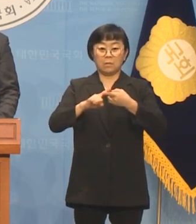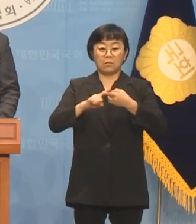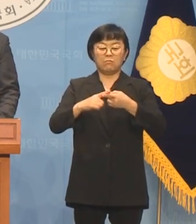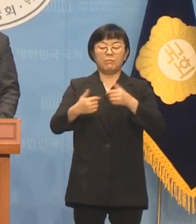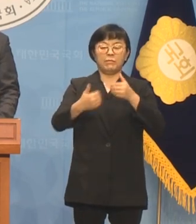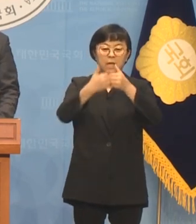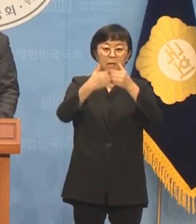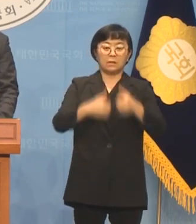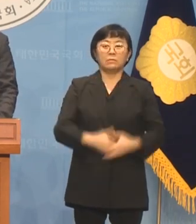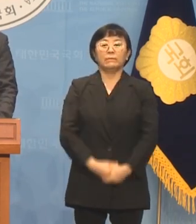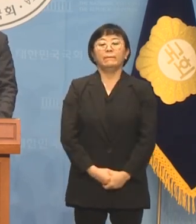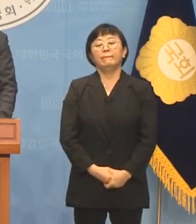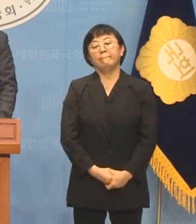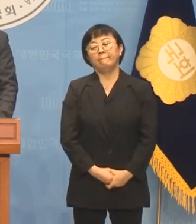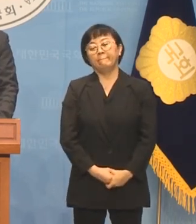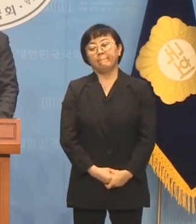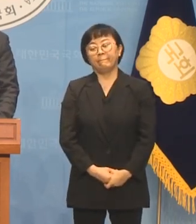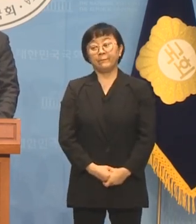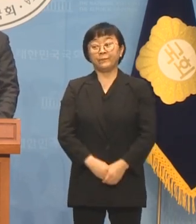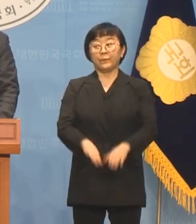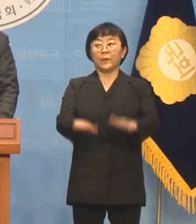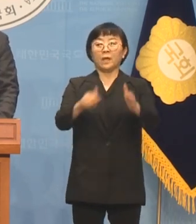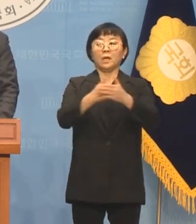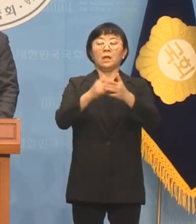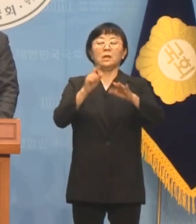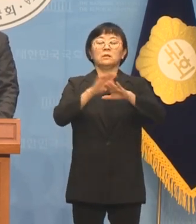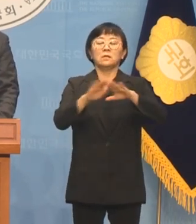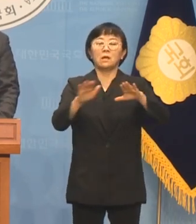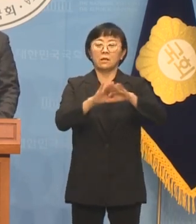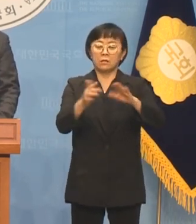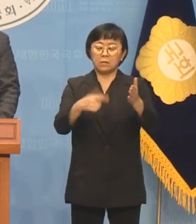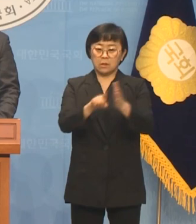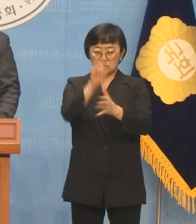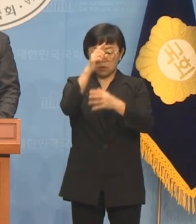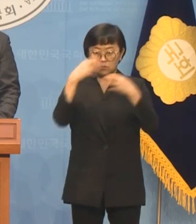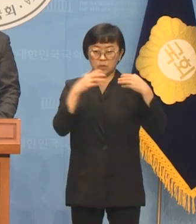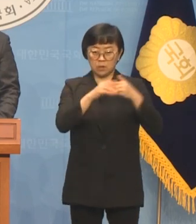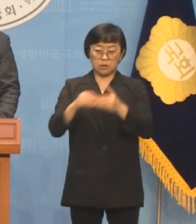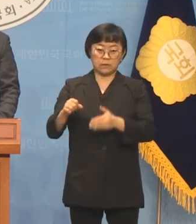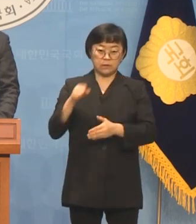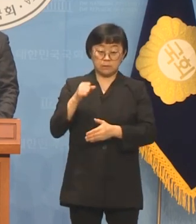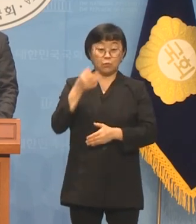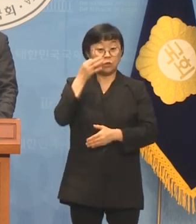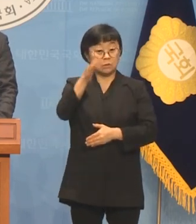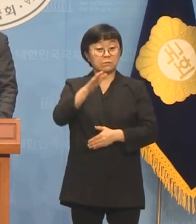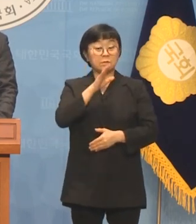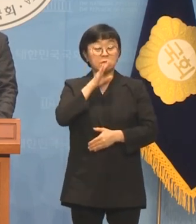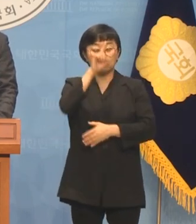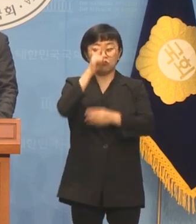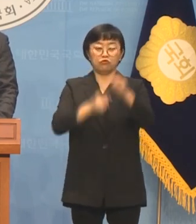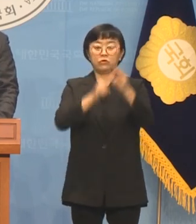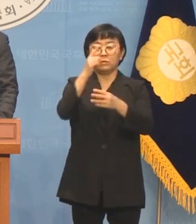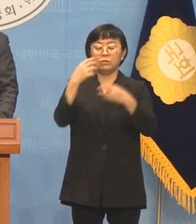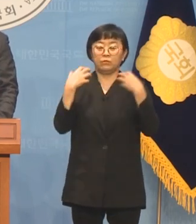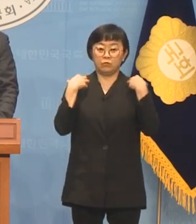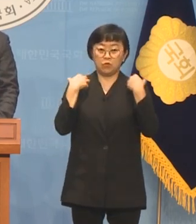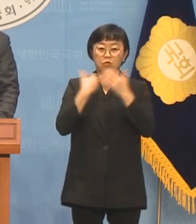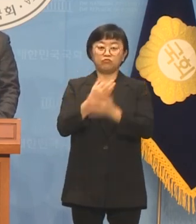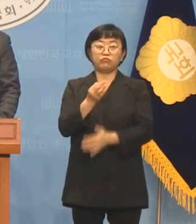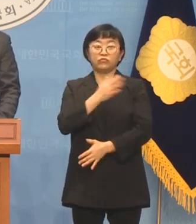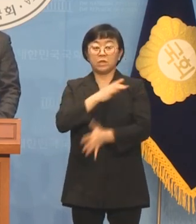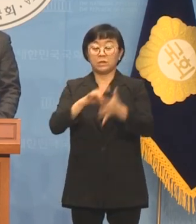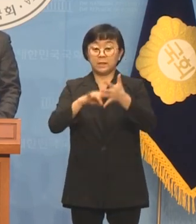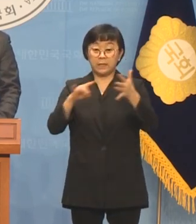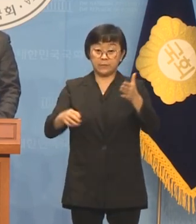부딪히고 있습니다. 이를 제대로 대응하는 것이 정부의 리더십입니다. 그러나 윤석열 정부는 부자